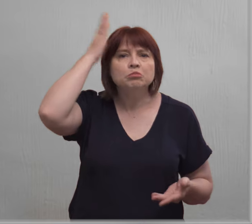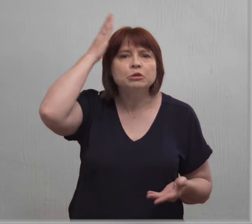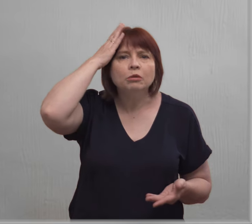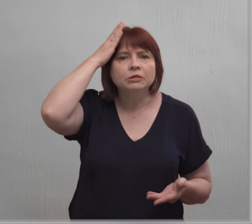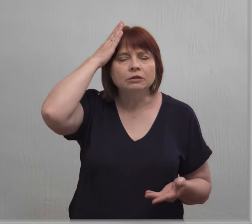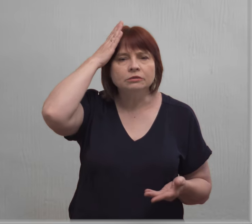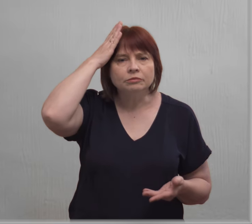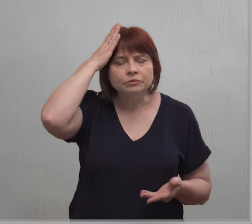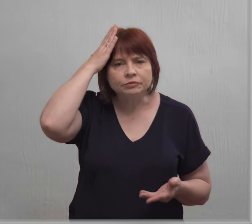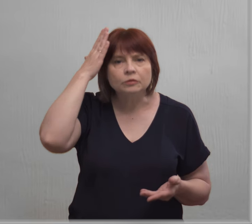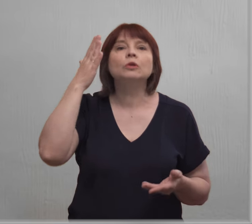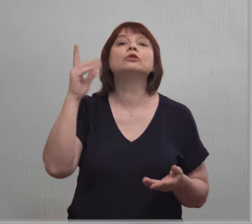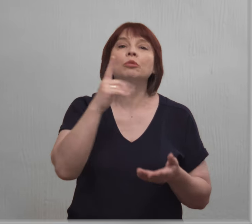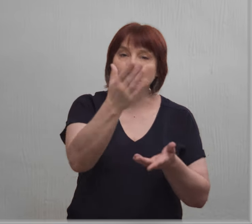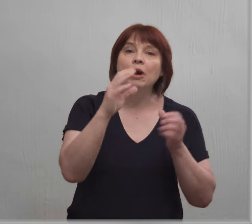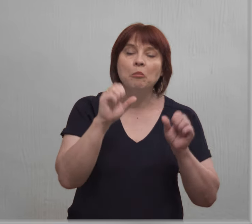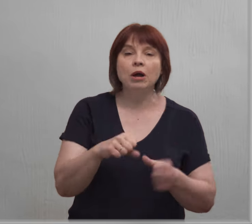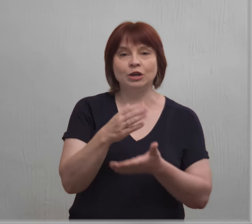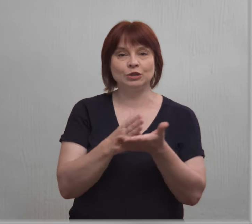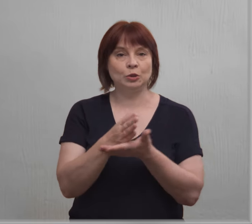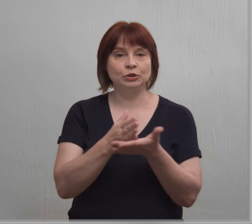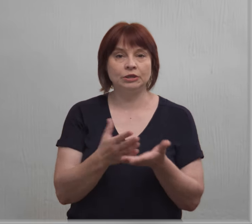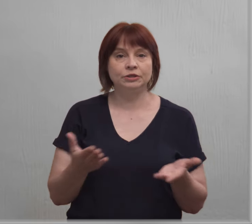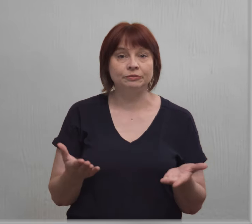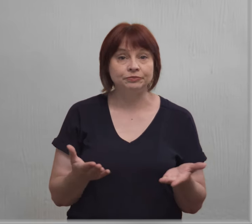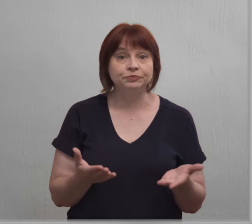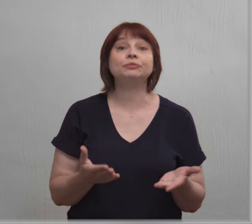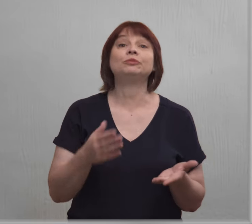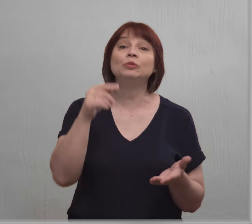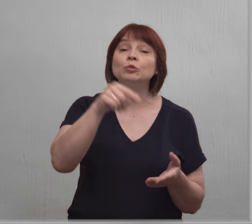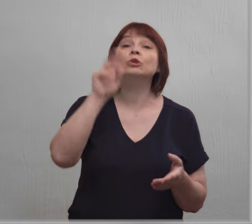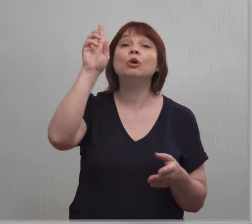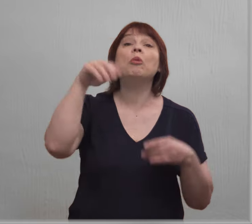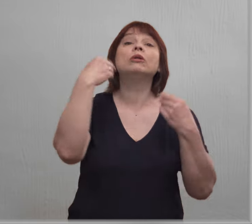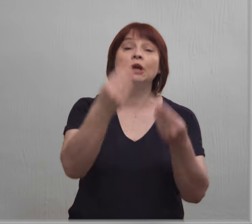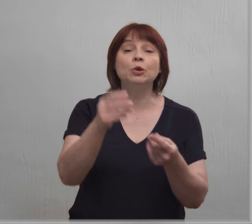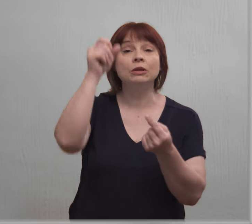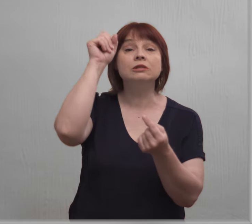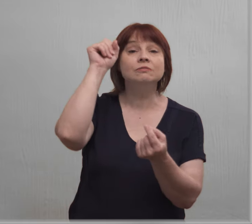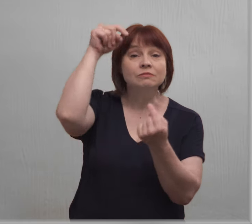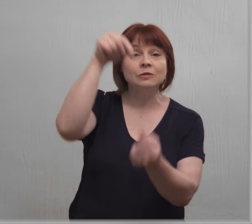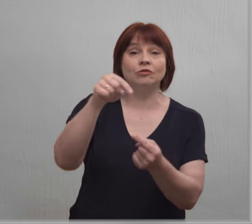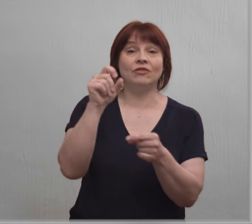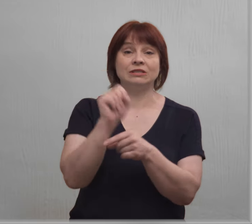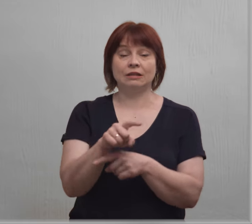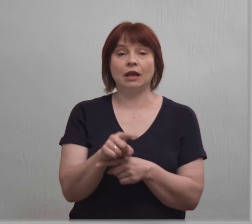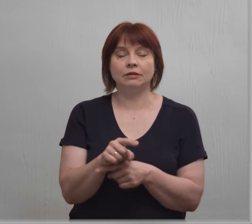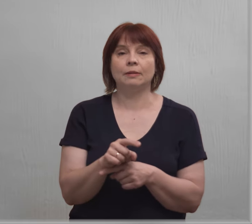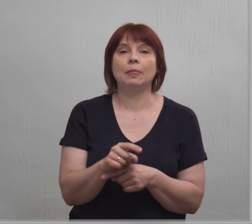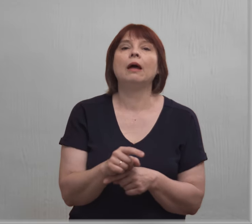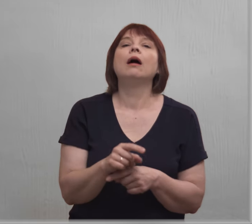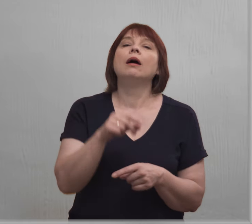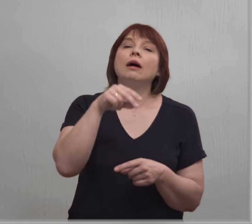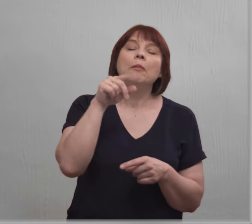способность быть теми, кем должны быть. То есть совершить то, что есть в Божьем призвании. Он нам дал для этого способность. Так же, как Павел